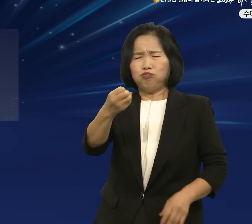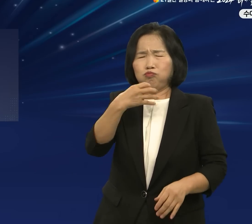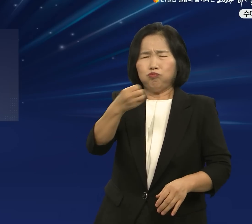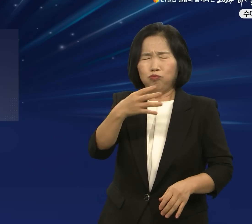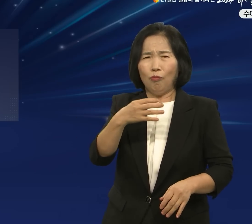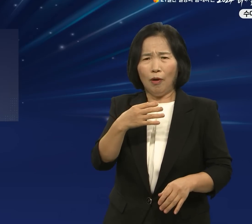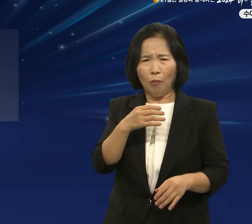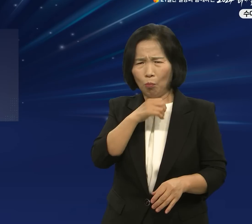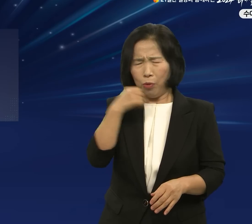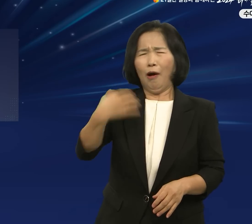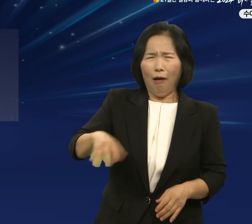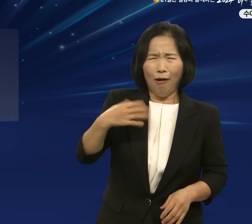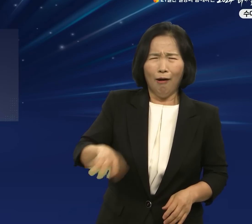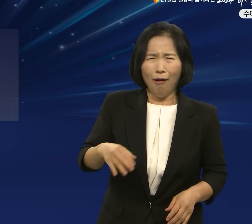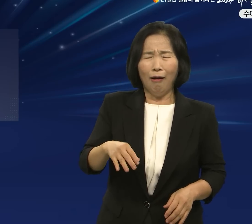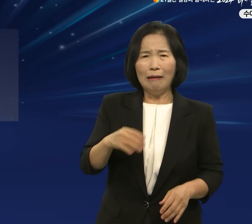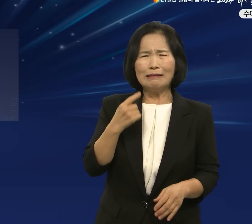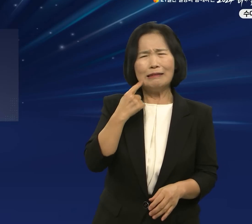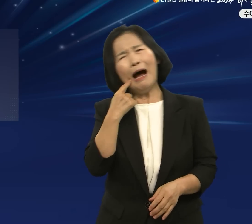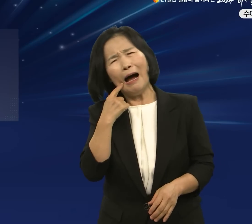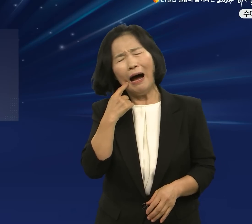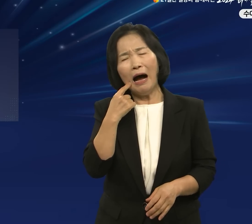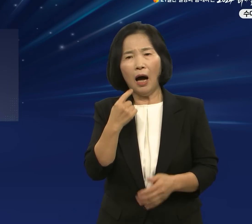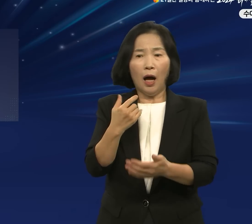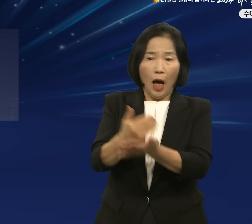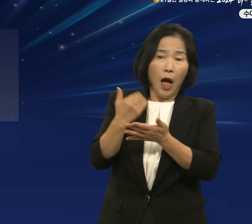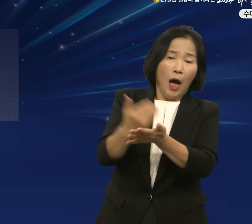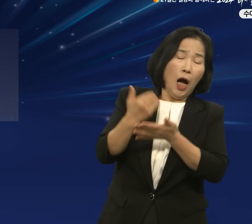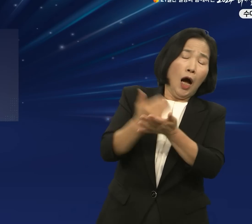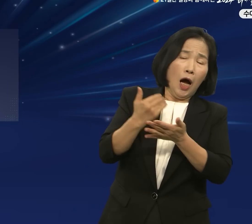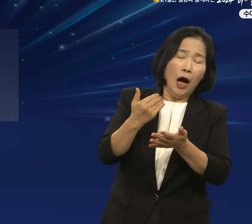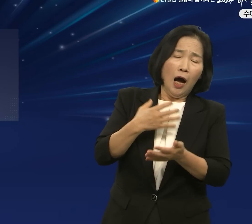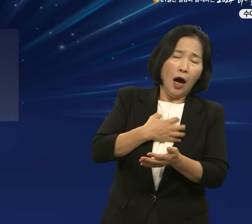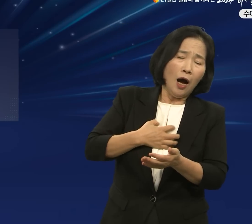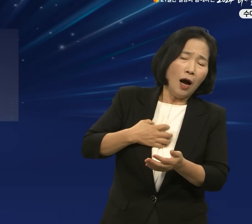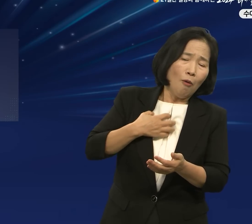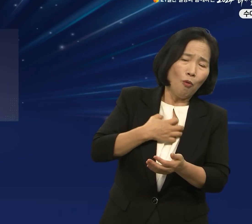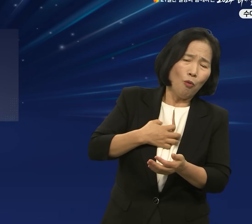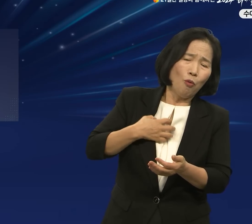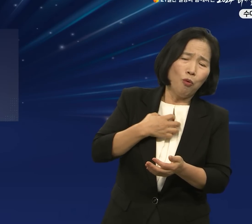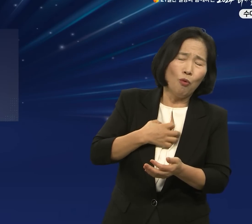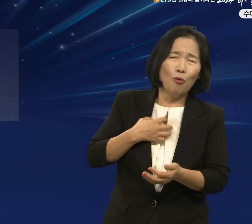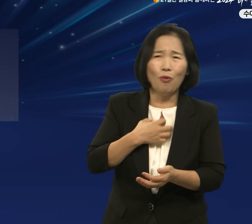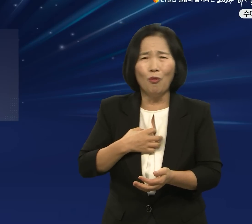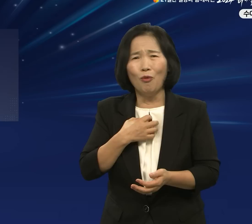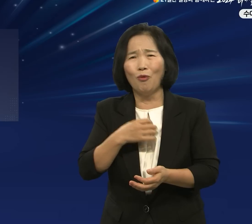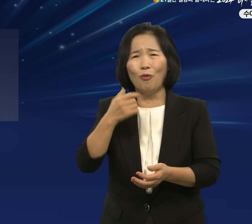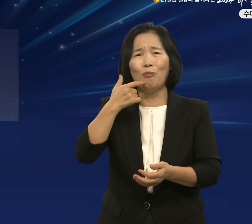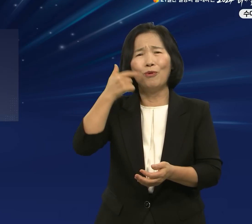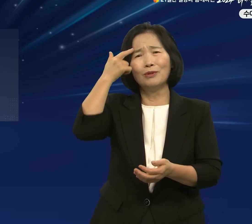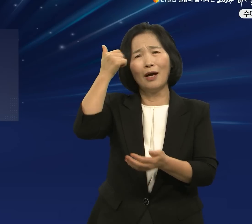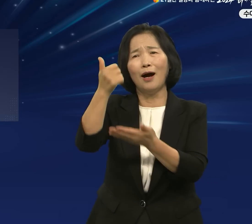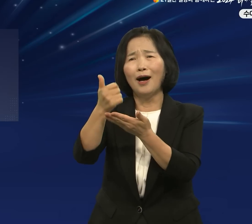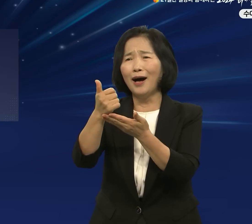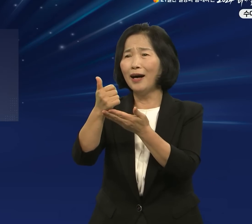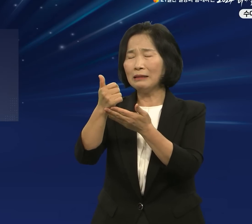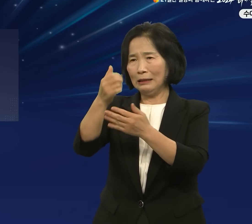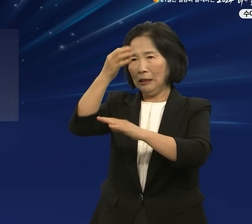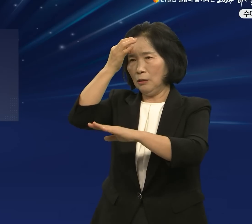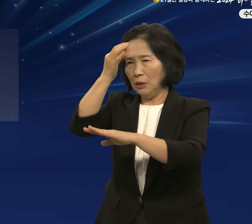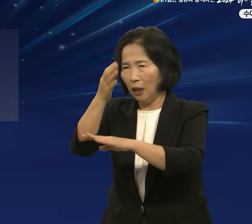짜요? 등등 그런 크레임을 걸어오면은 정말 죽을 맛입니다. 잘못했다고,